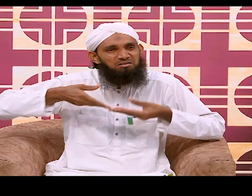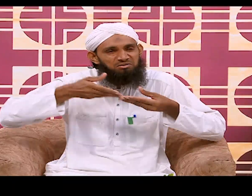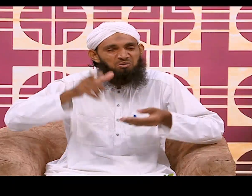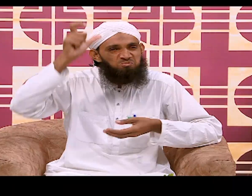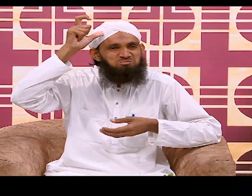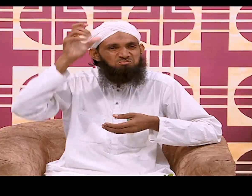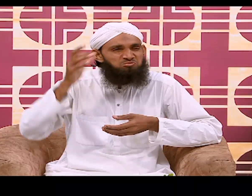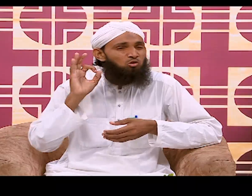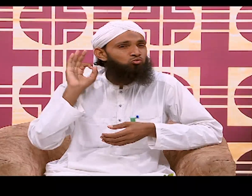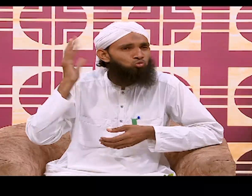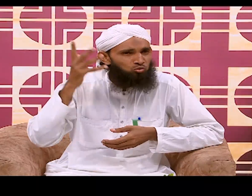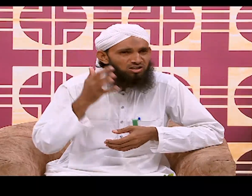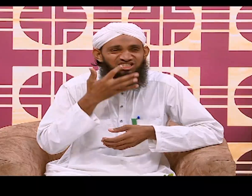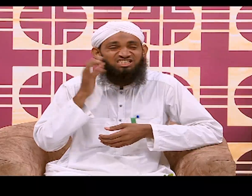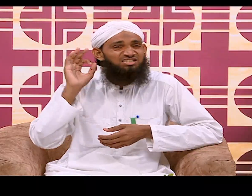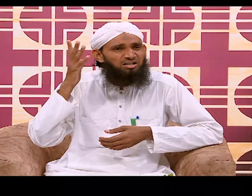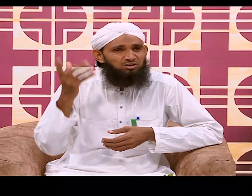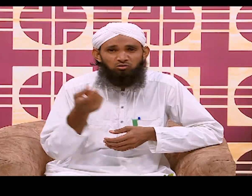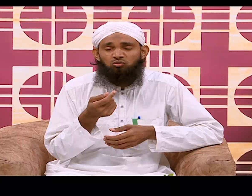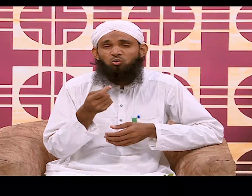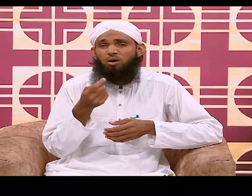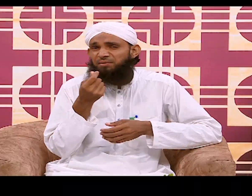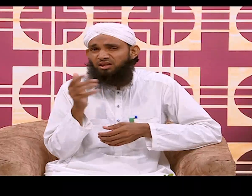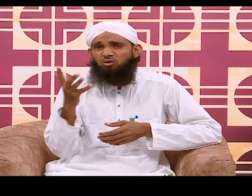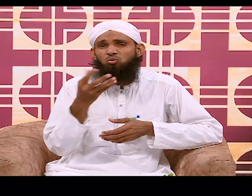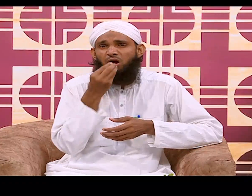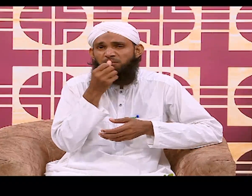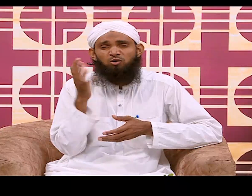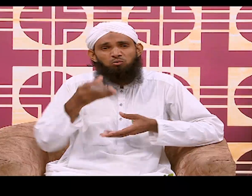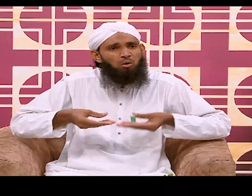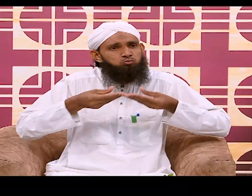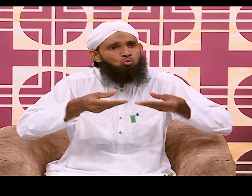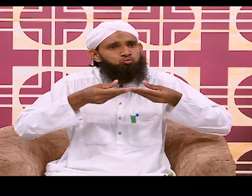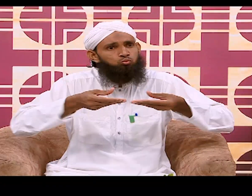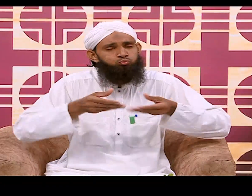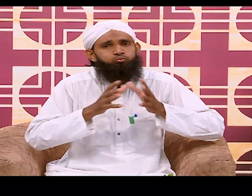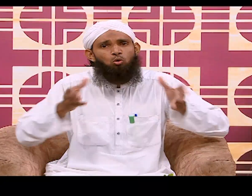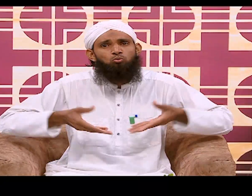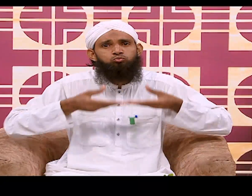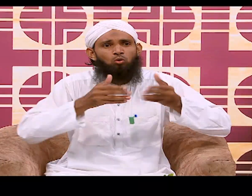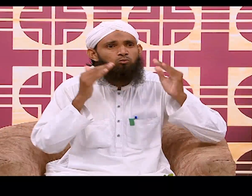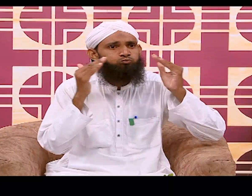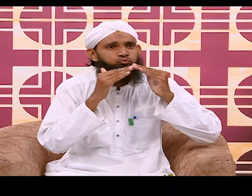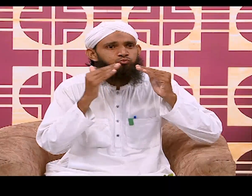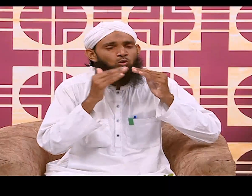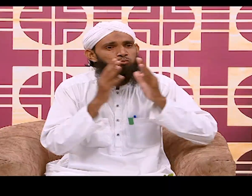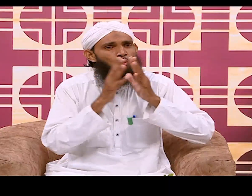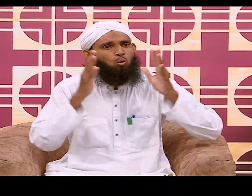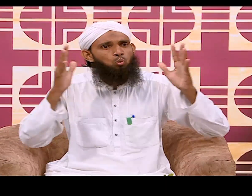بھینس، کوئی سونا، کوئی چاندی اور کوئی اناج۔ دیکھتے ہی دیکھتے اس غریب آدمی کے گھر نذرانوں کا